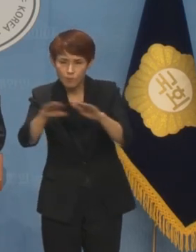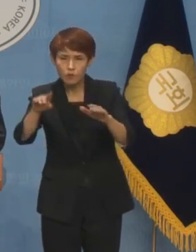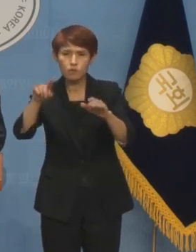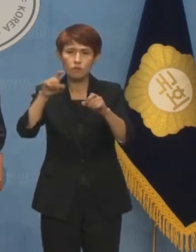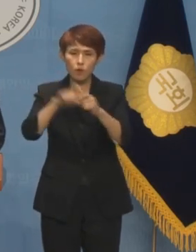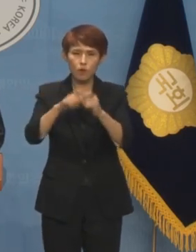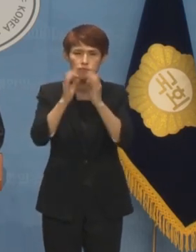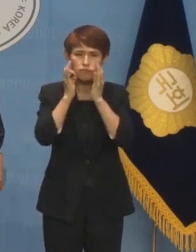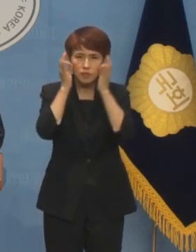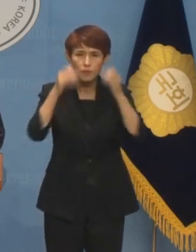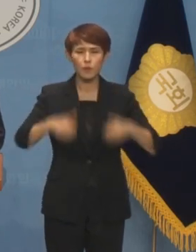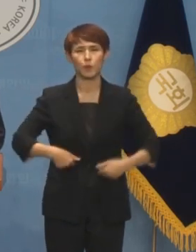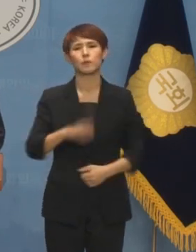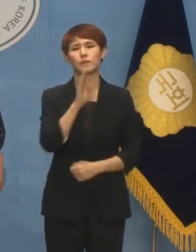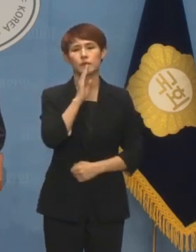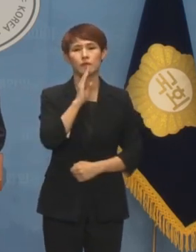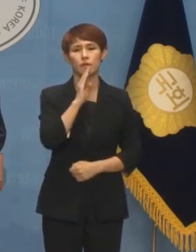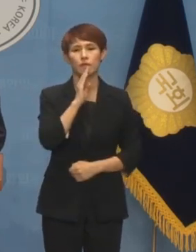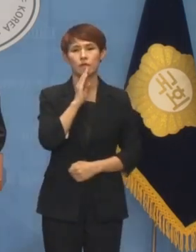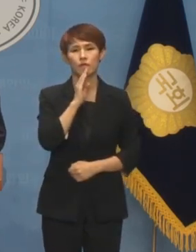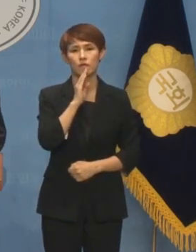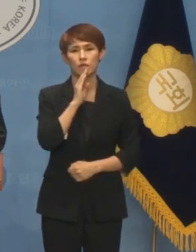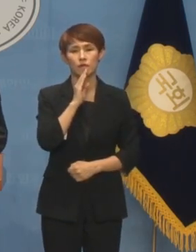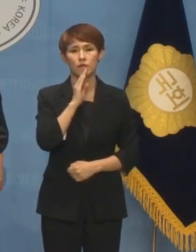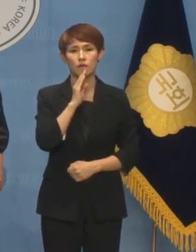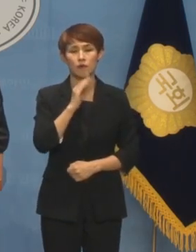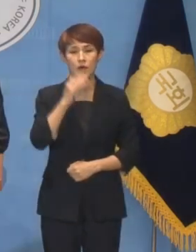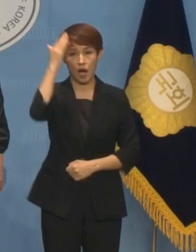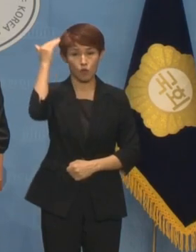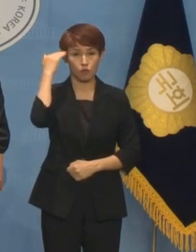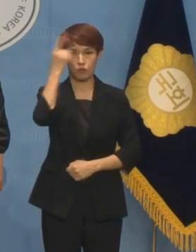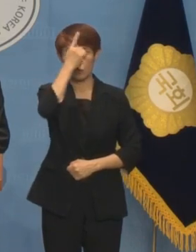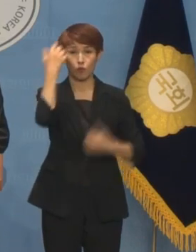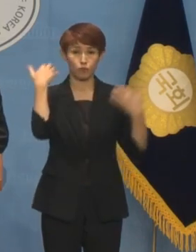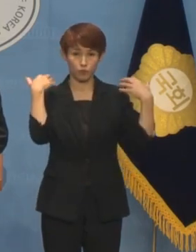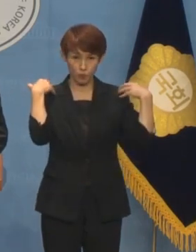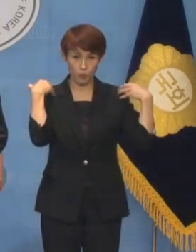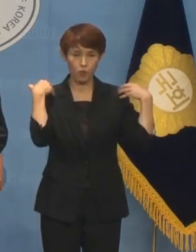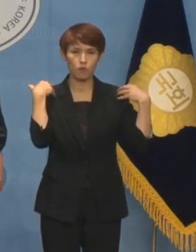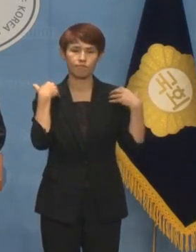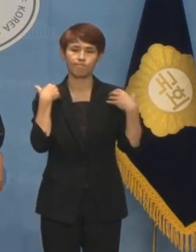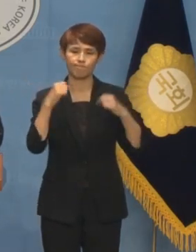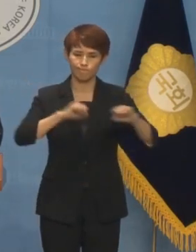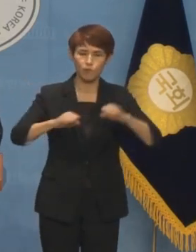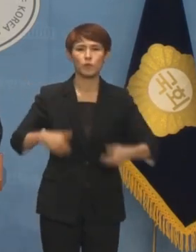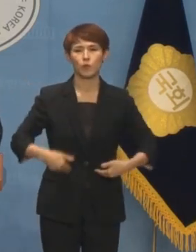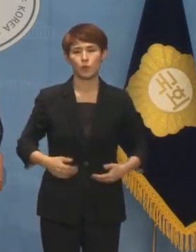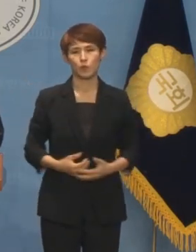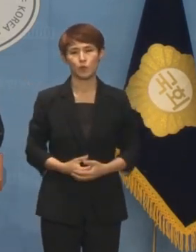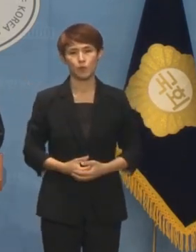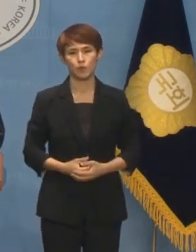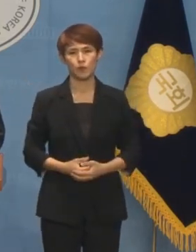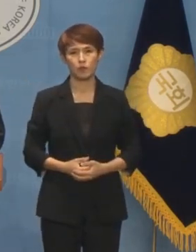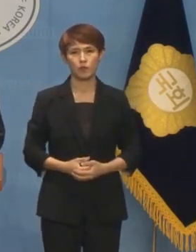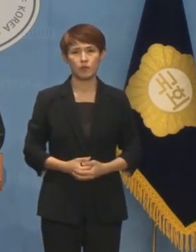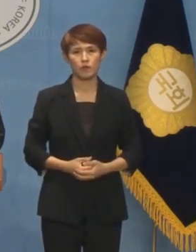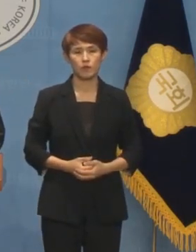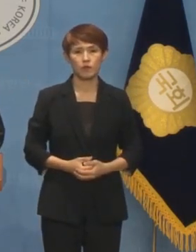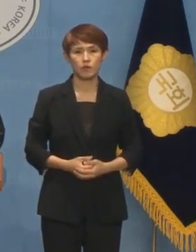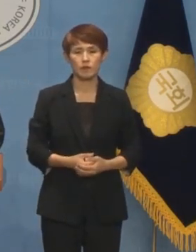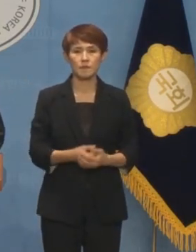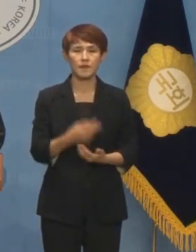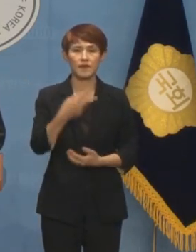적극적으로 나서야 하지만, 이제는 우리 한국 정부도 나서야만 합니다. 데이터